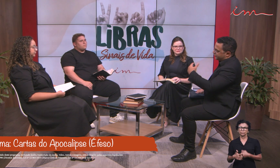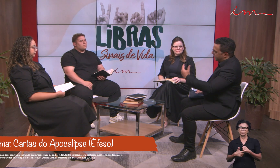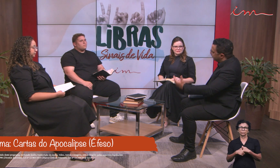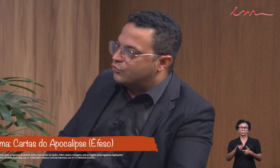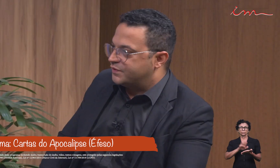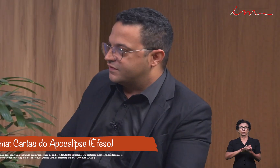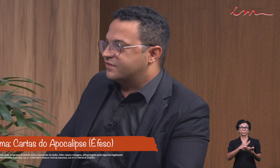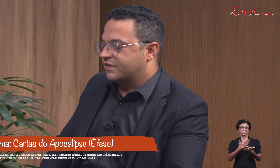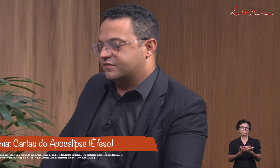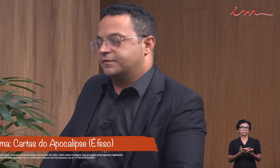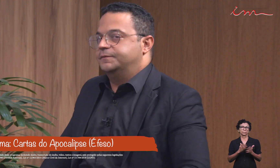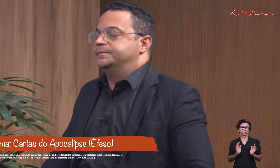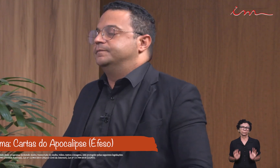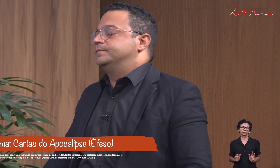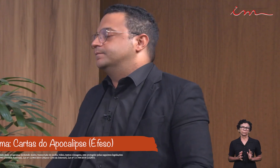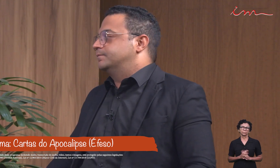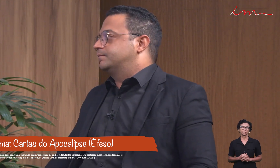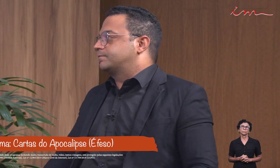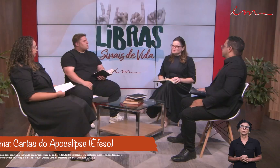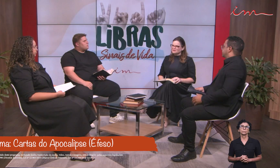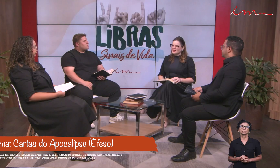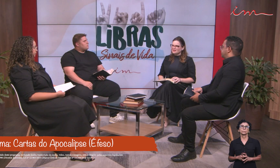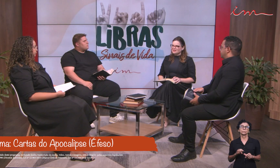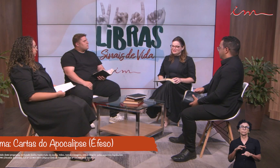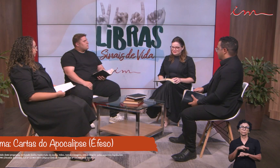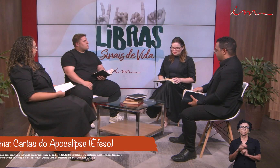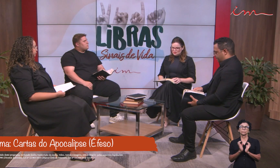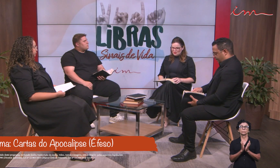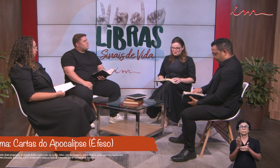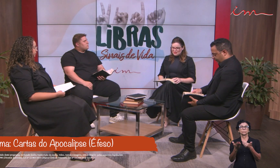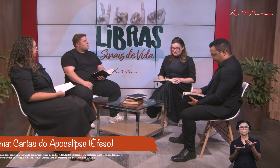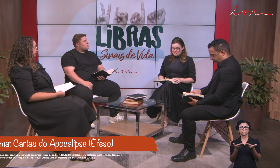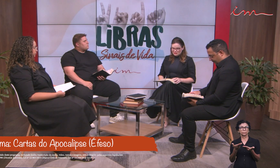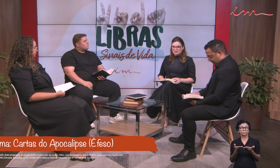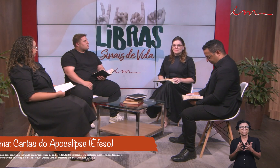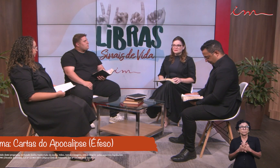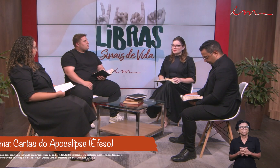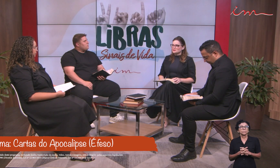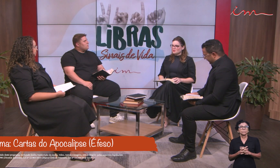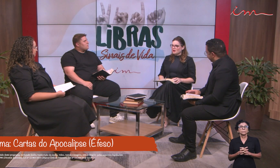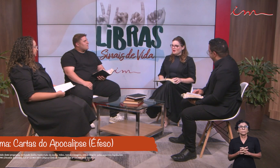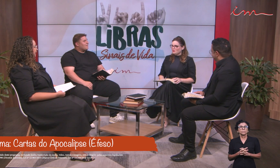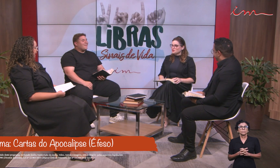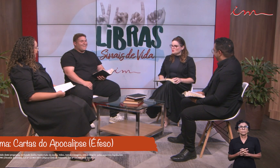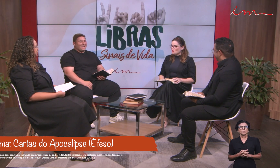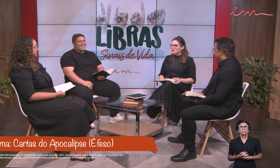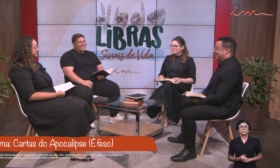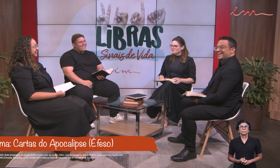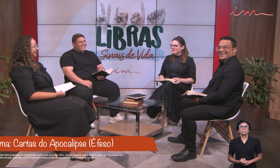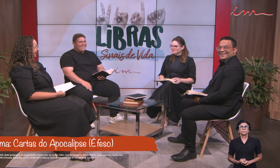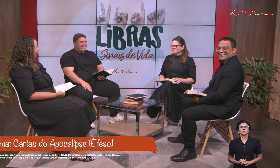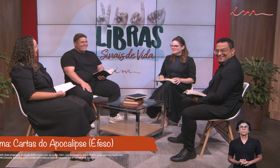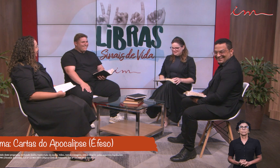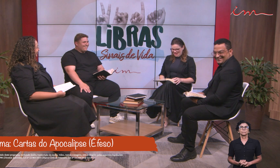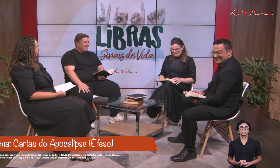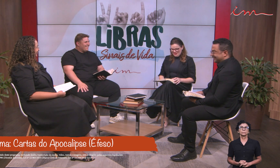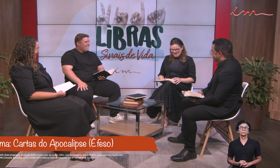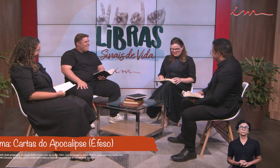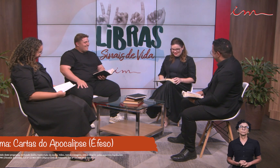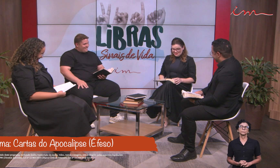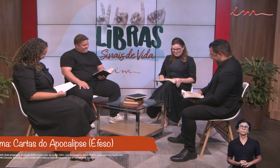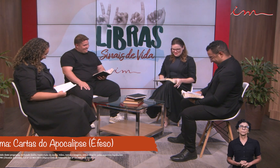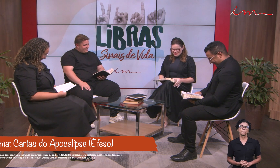o responsável do grupo de assistência. Exatamente. Isso mesmo. E só para a gente, senão o nosso tempo acaba rapidinho, porque a gente tem ciclo,